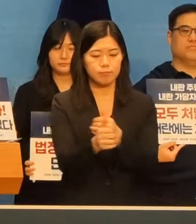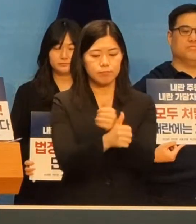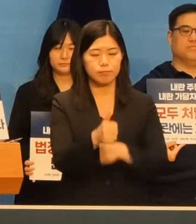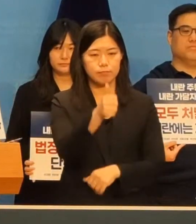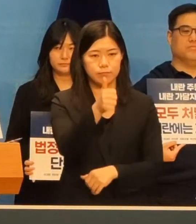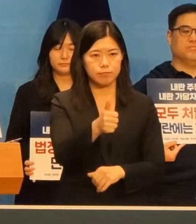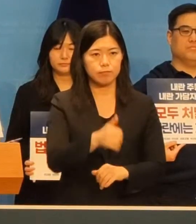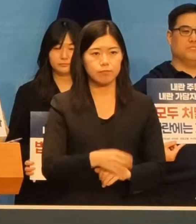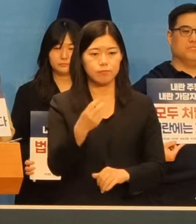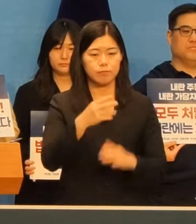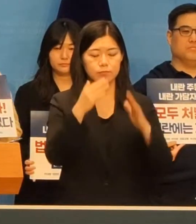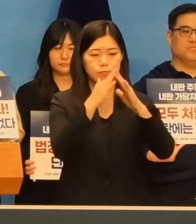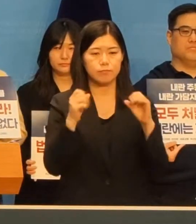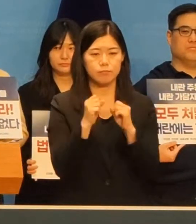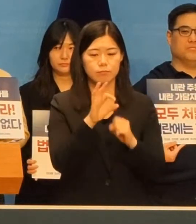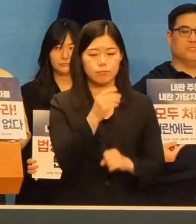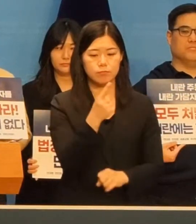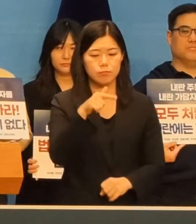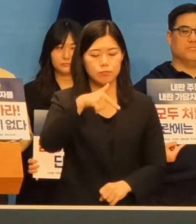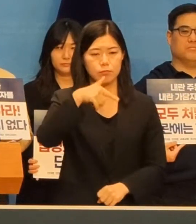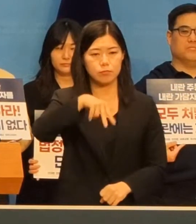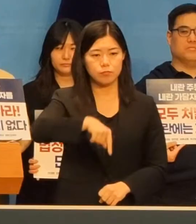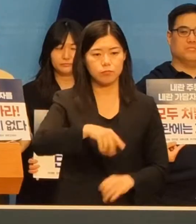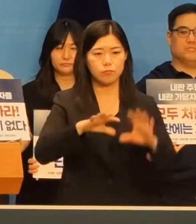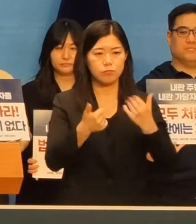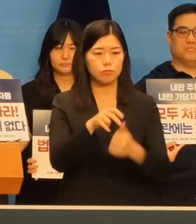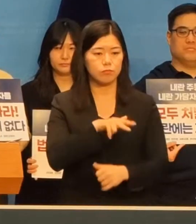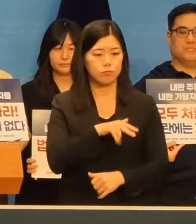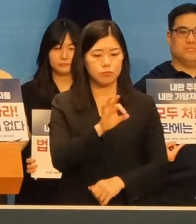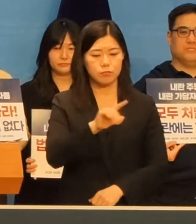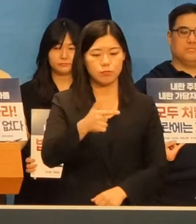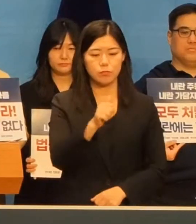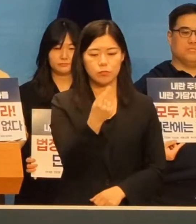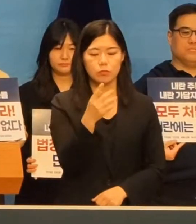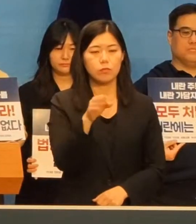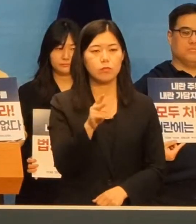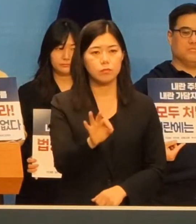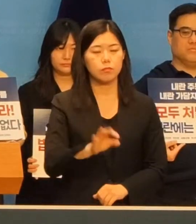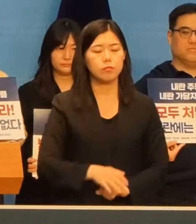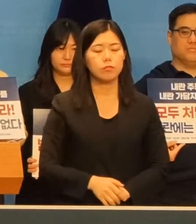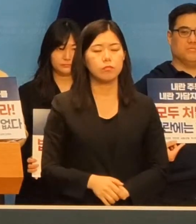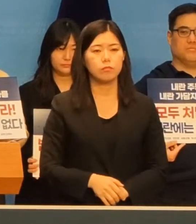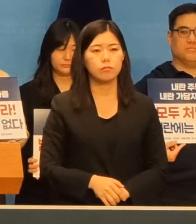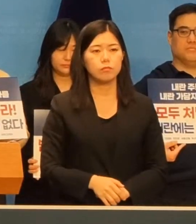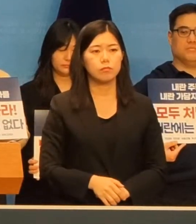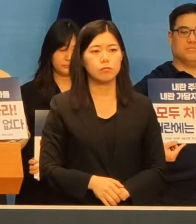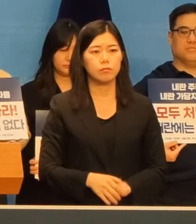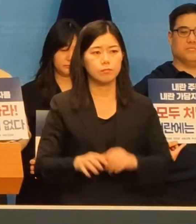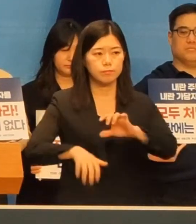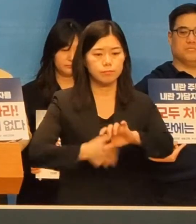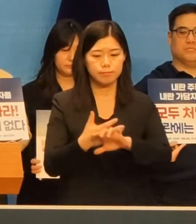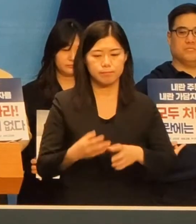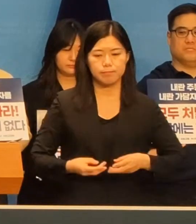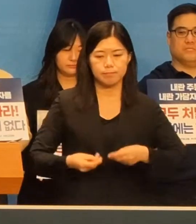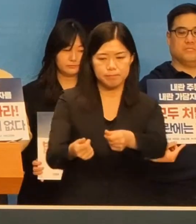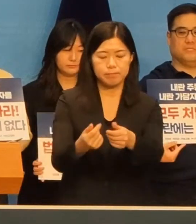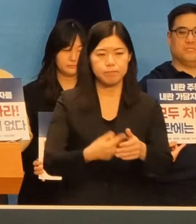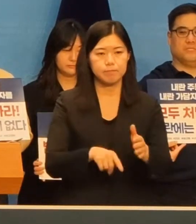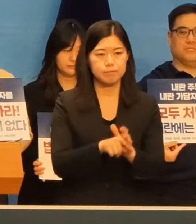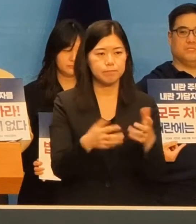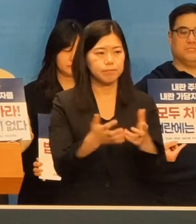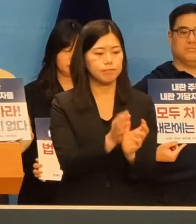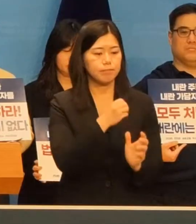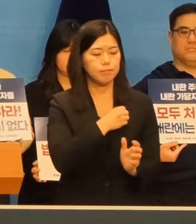환경노동위원장이자 또 전북 완주진안 무주 국회의원 안호영입니다. 내란 청산을 촉구하는 우리